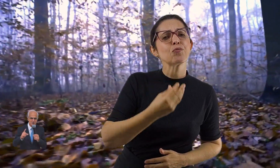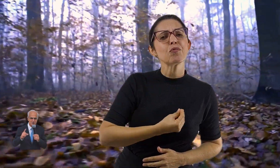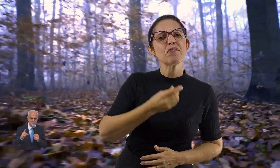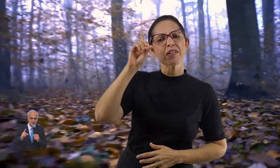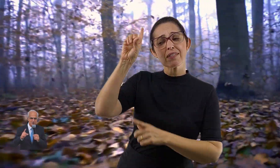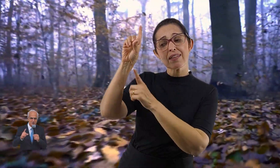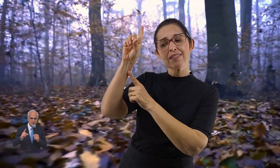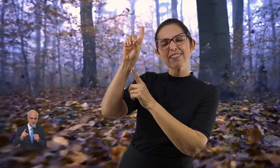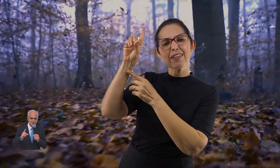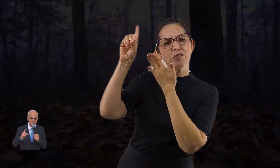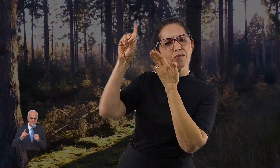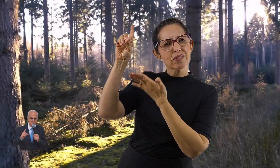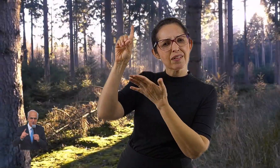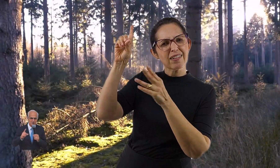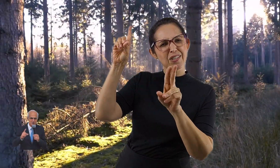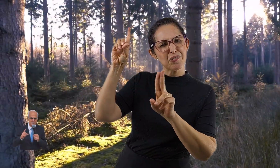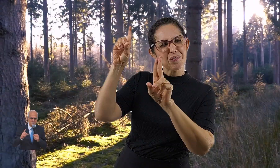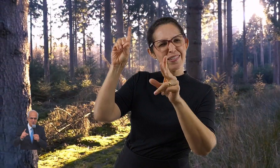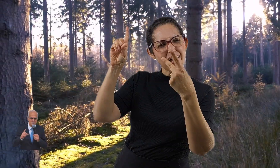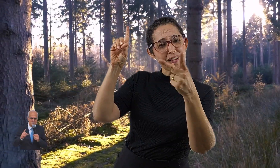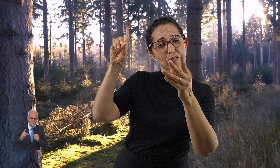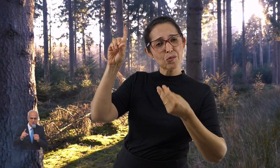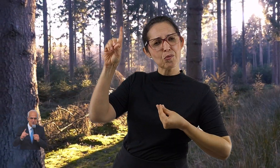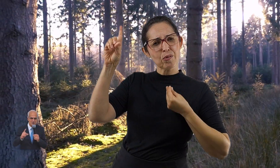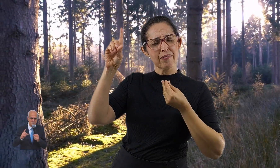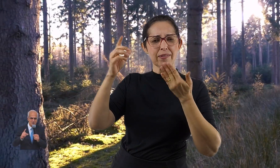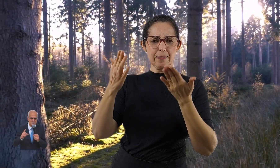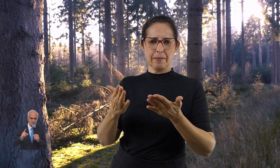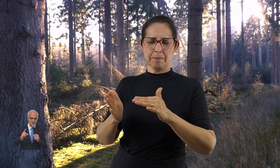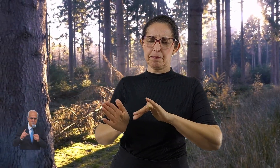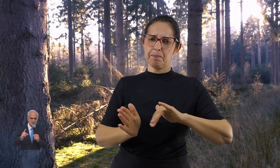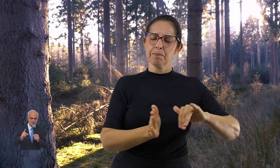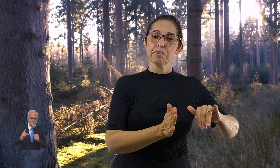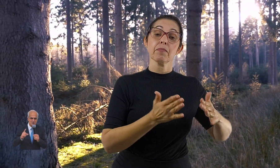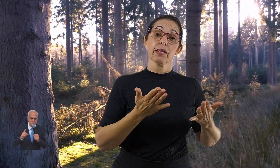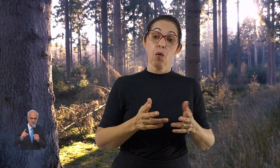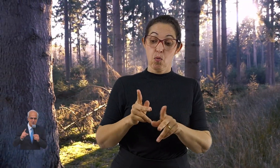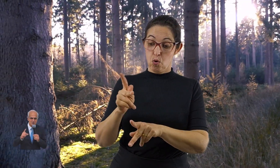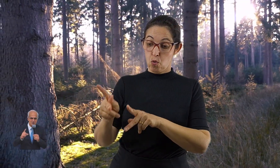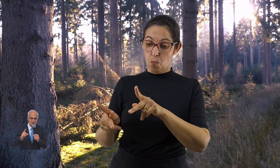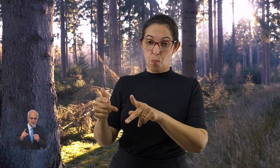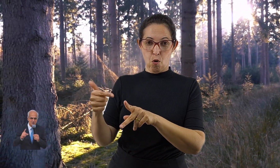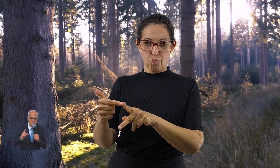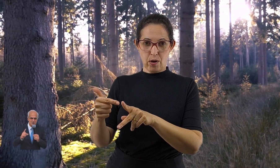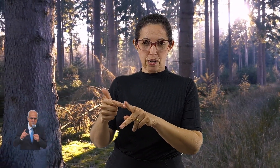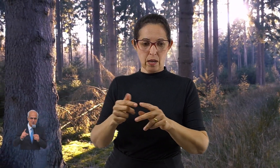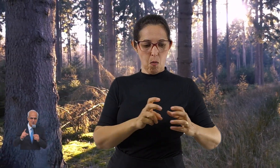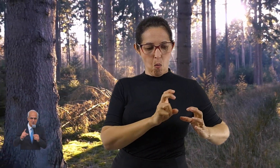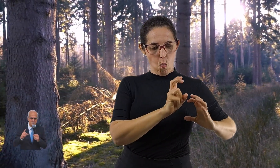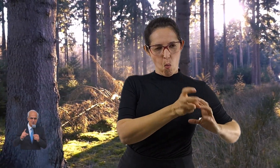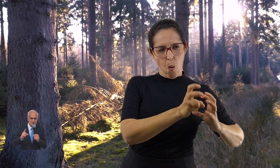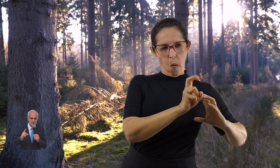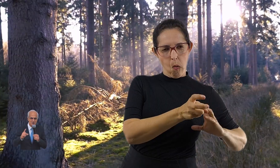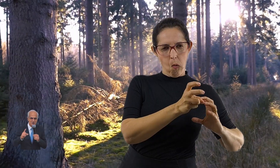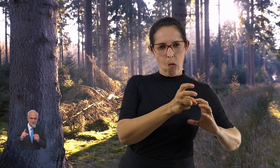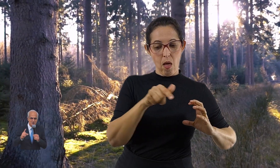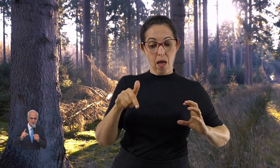e através de você. Israel, é interessante que Israel conseguiu vencer os carros ferrados.